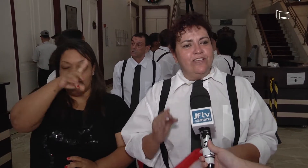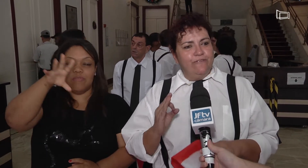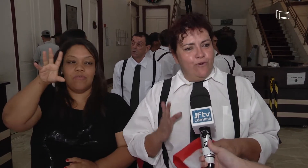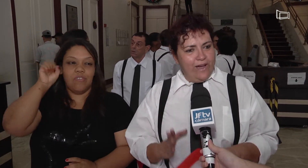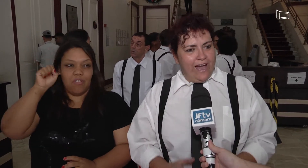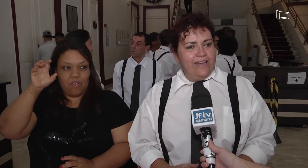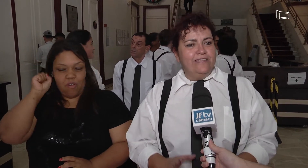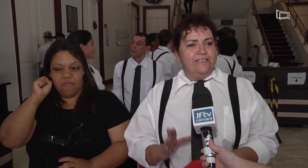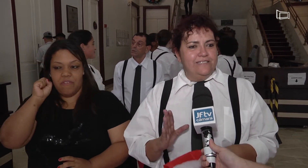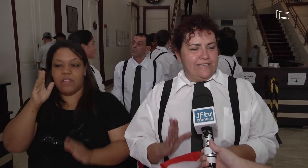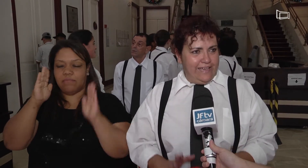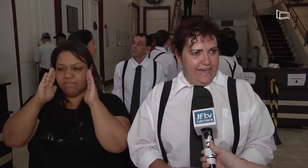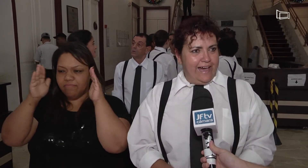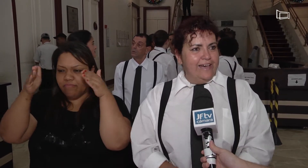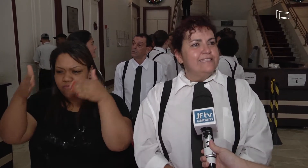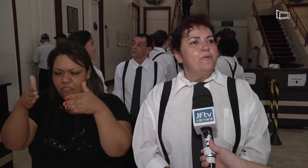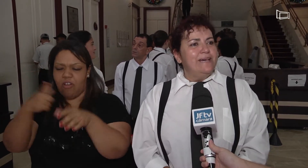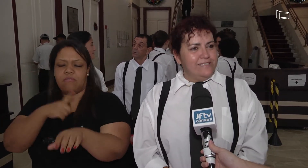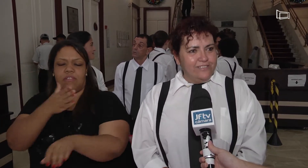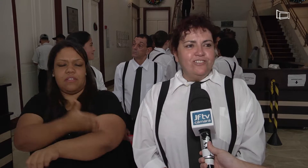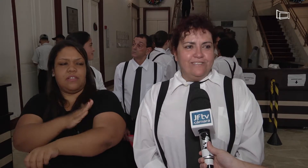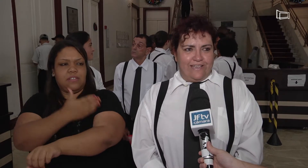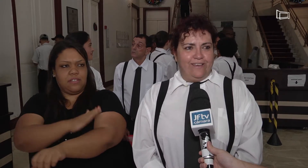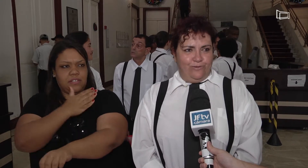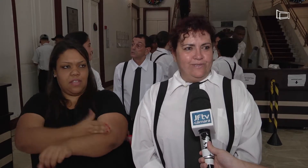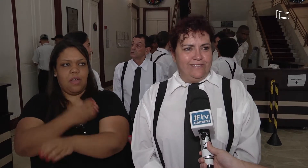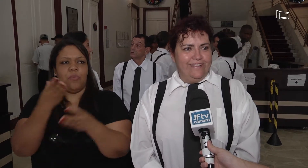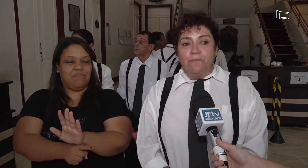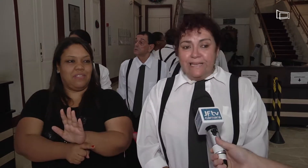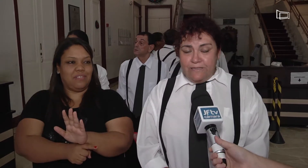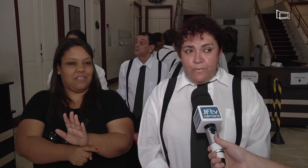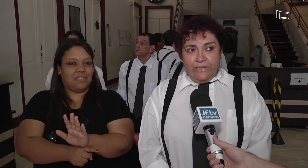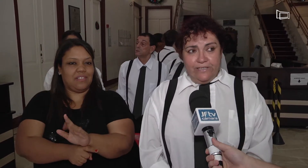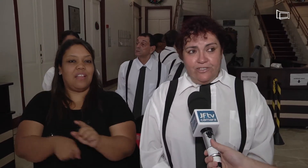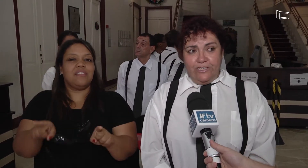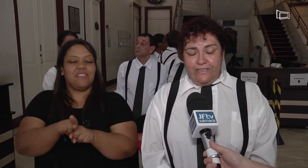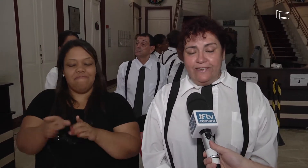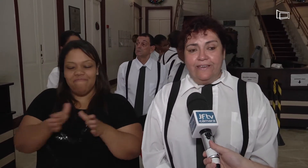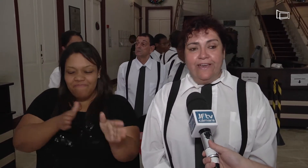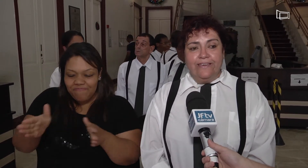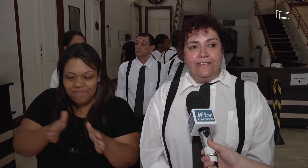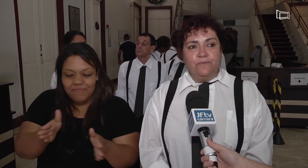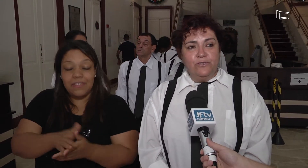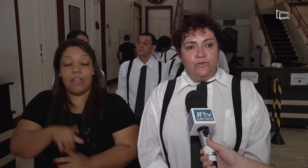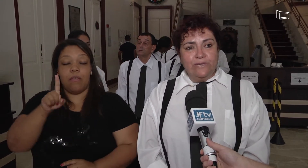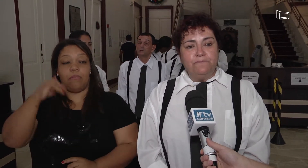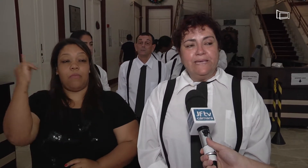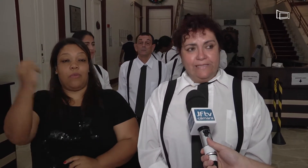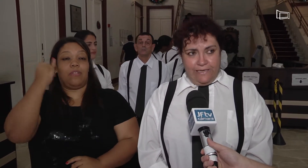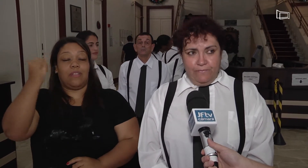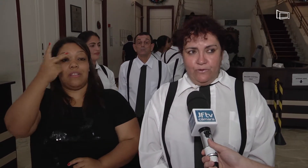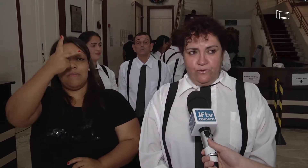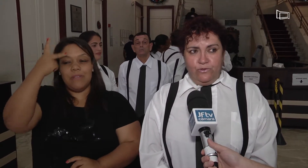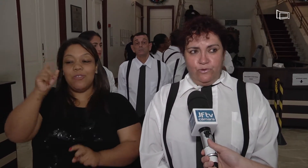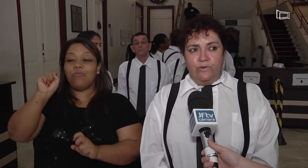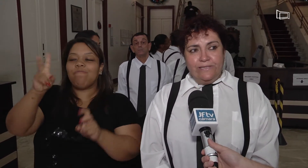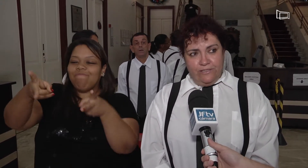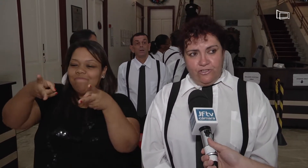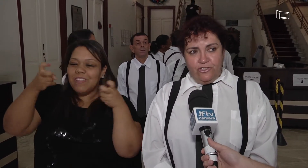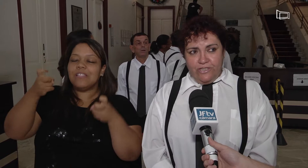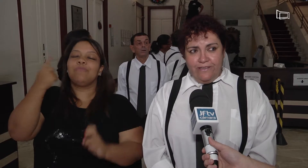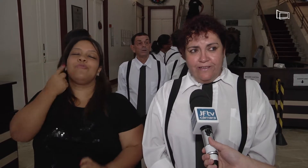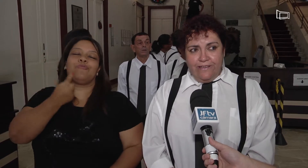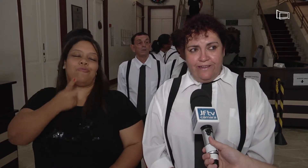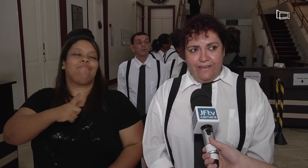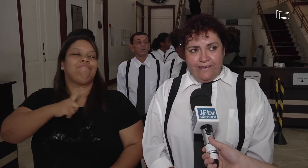sim, a gente tem que focar, tem que ensaiar. São bastante ensaios. O mais importante aqui é que as pessoas percebam que o surdo